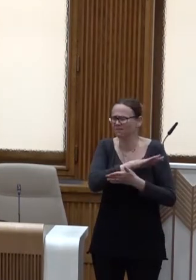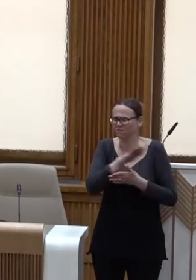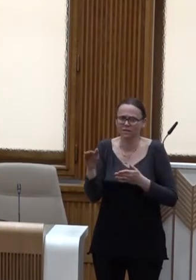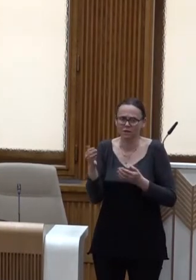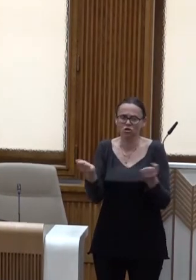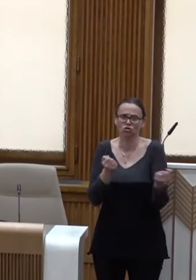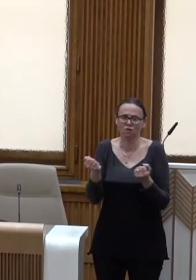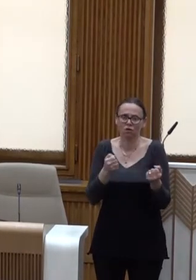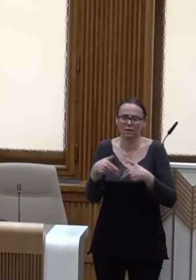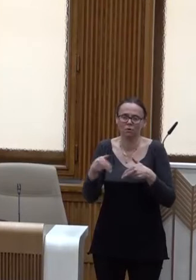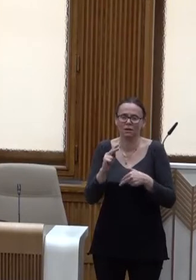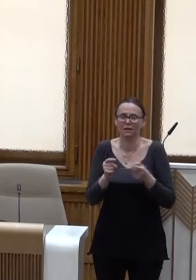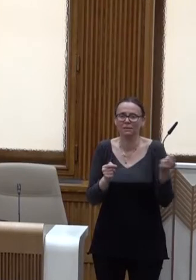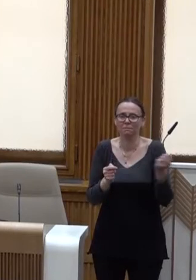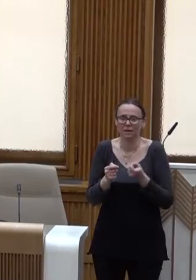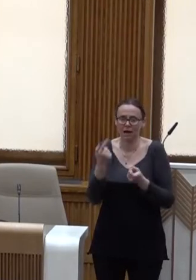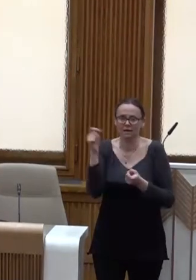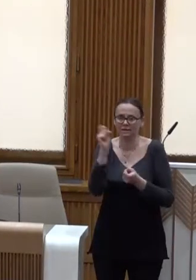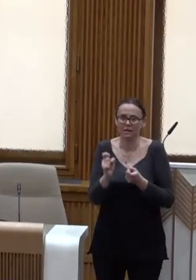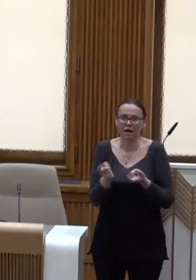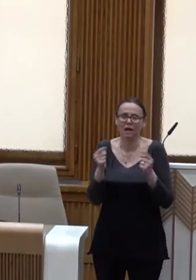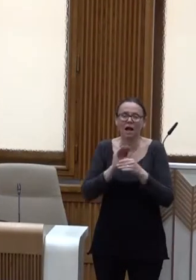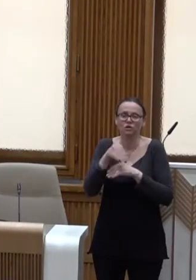ki prihaja iz Italije ali čez Italijo in da